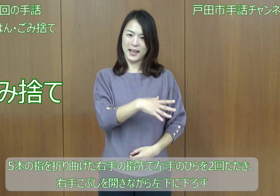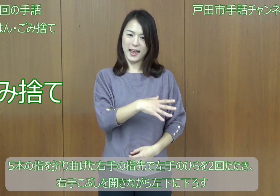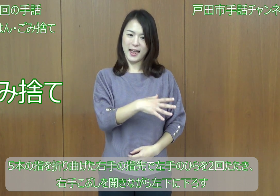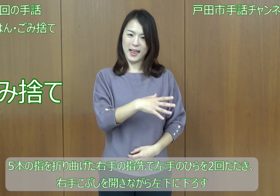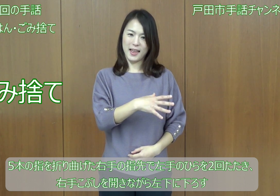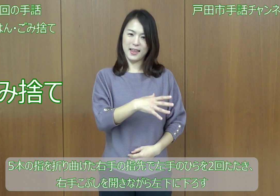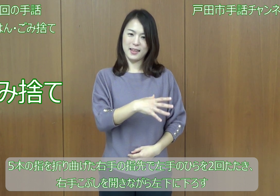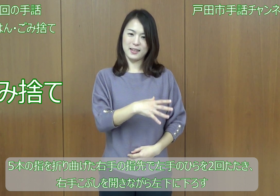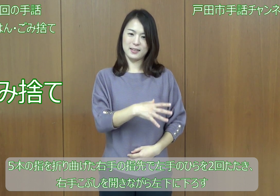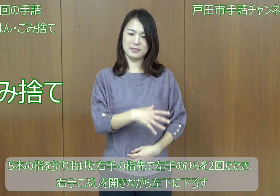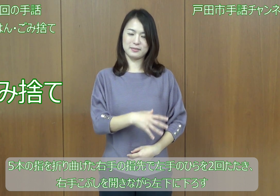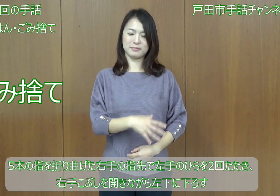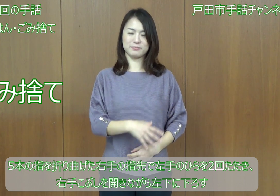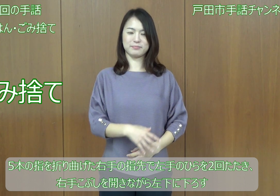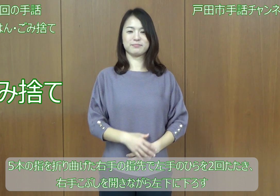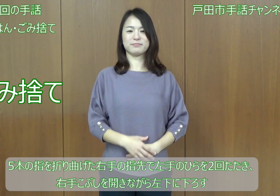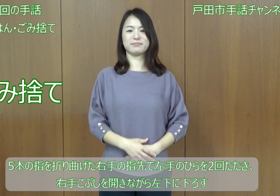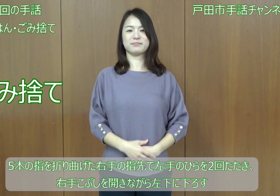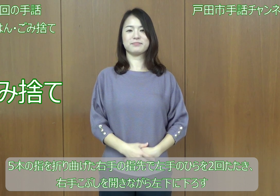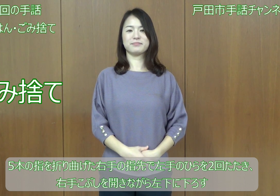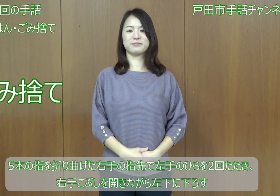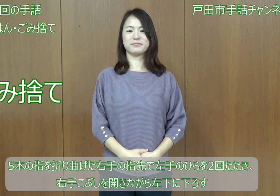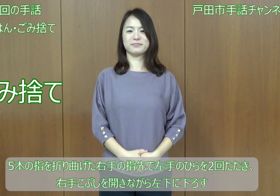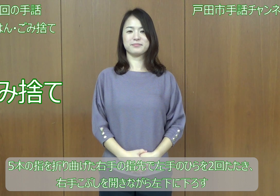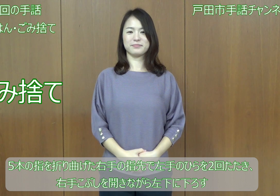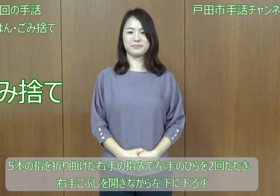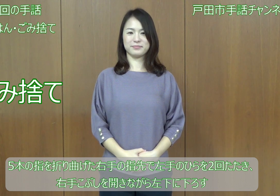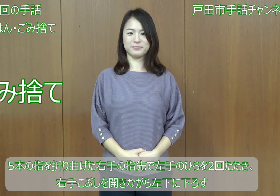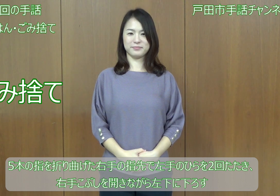右手の拳を開きながら左下に下ろします。